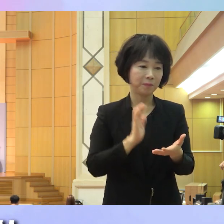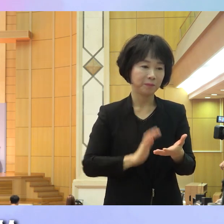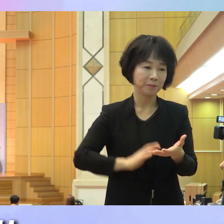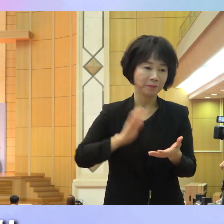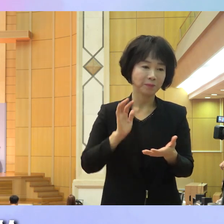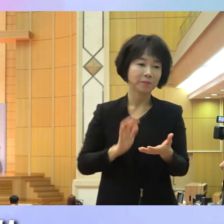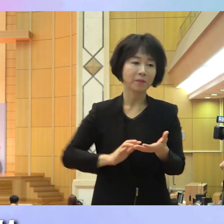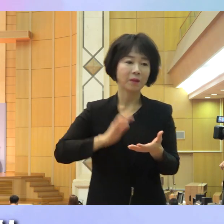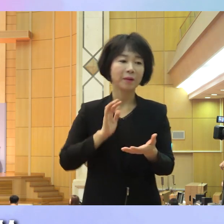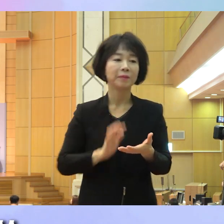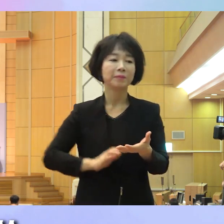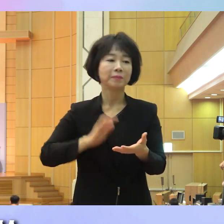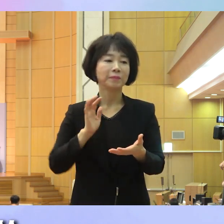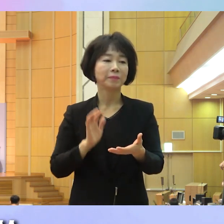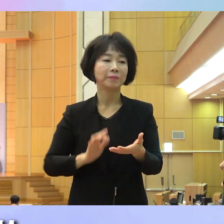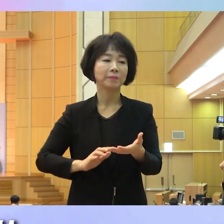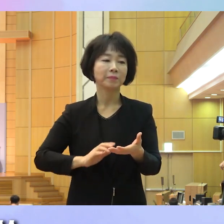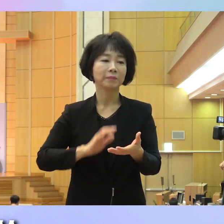찬양하시겠습니다.